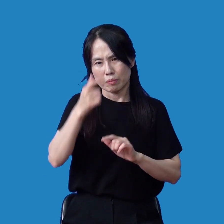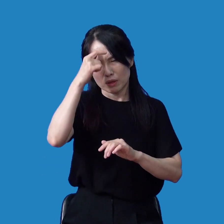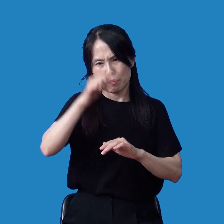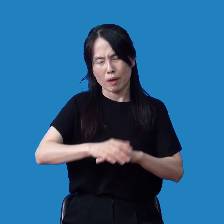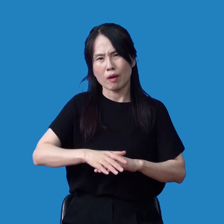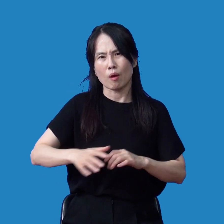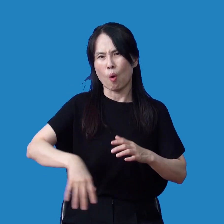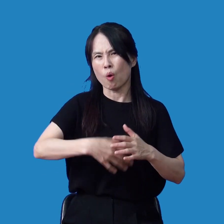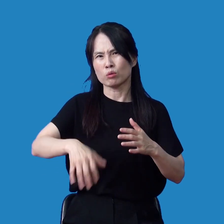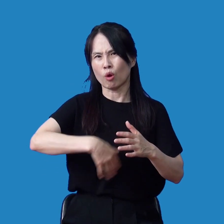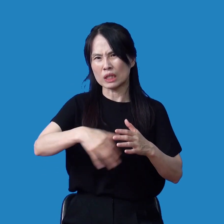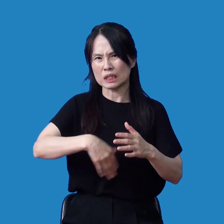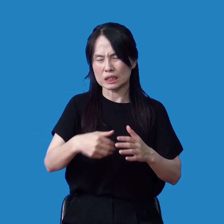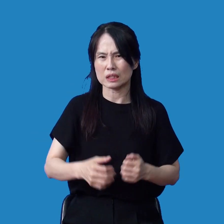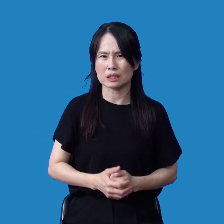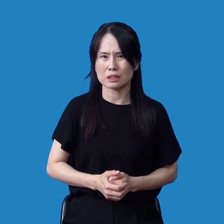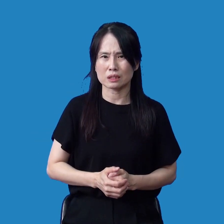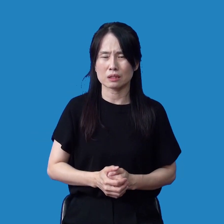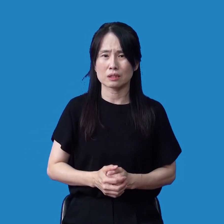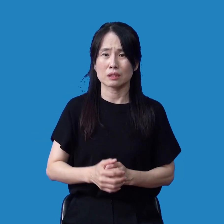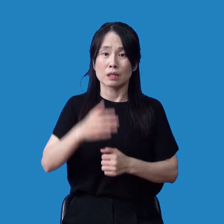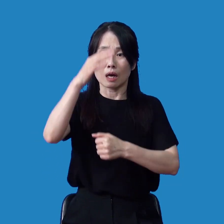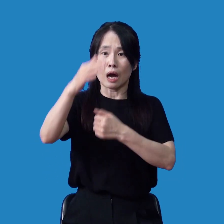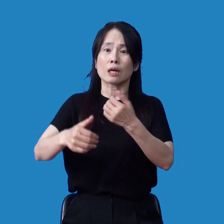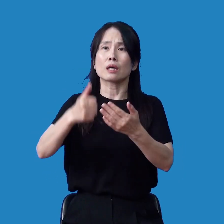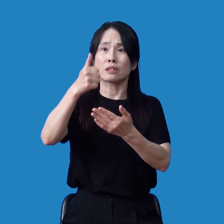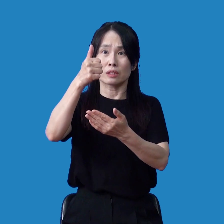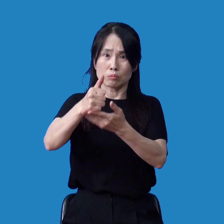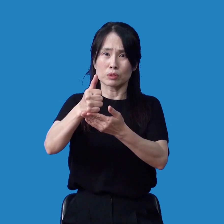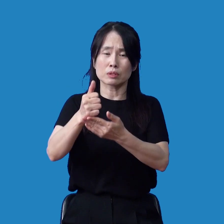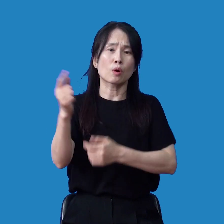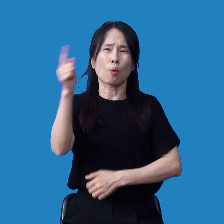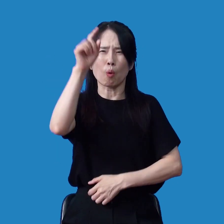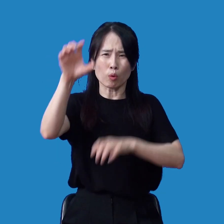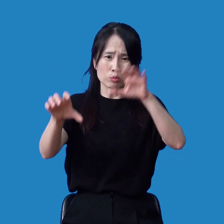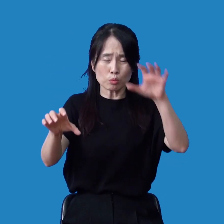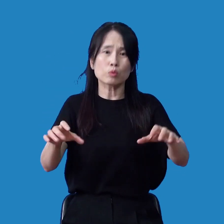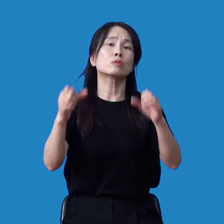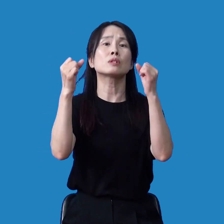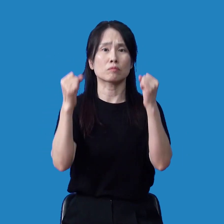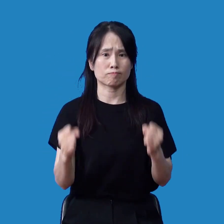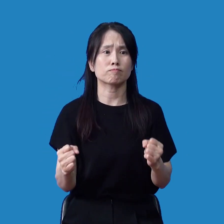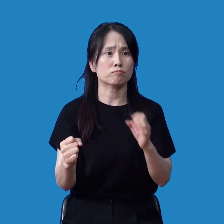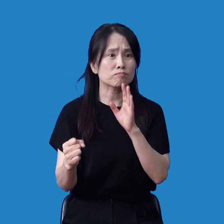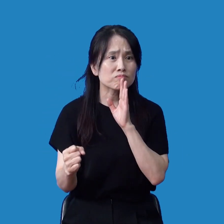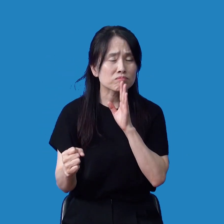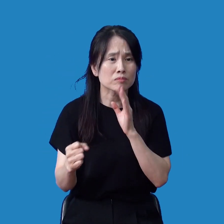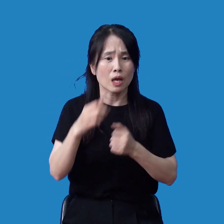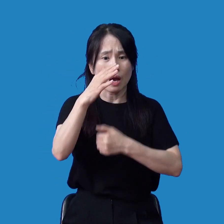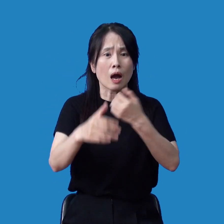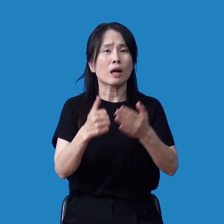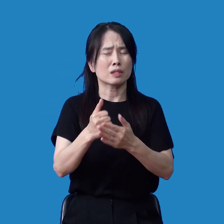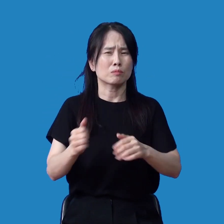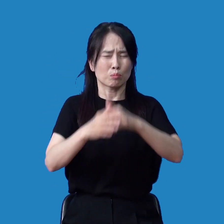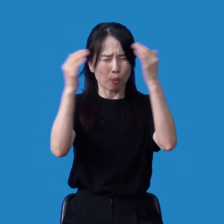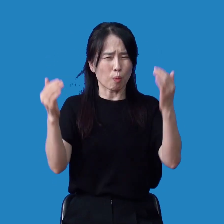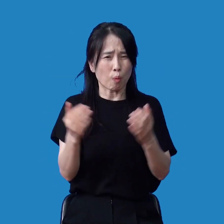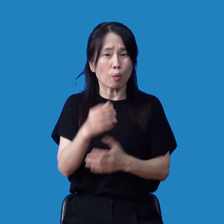하나님이 계시지 않는 곳이 없습니다. 우리 하나님은 무소부지하신 분이시죠. 하나님 계시지 않은 곳이